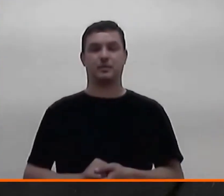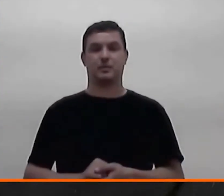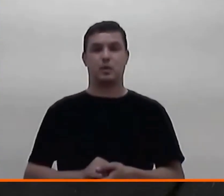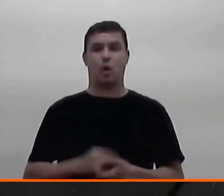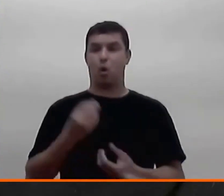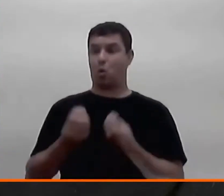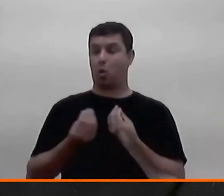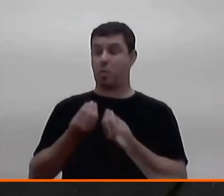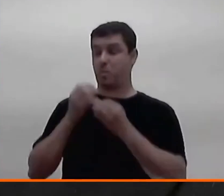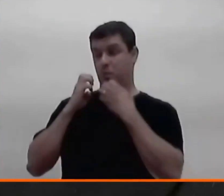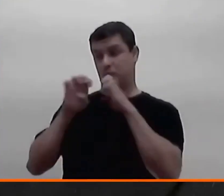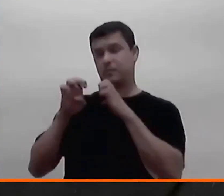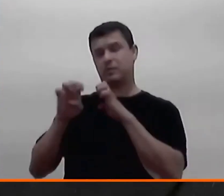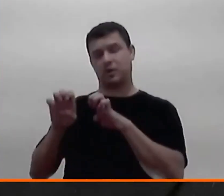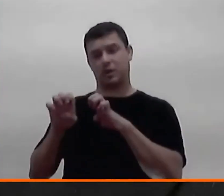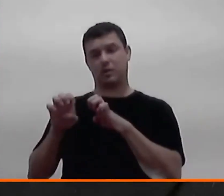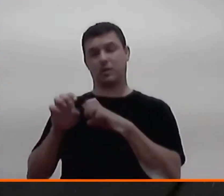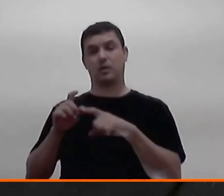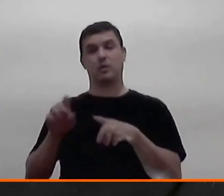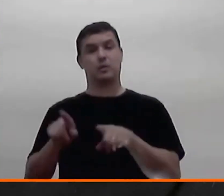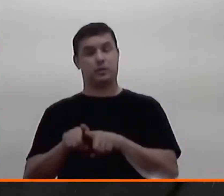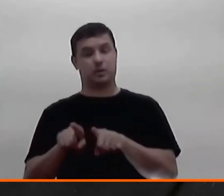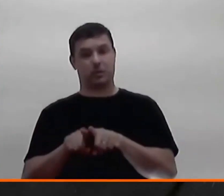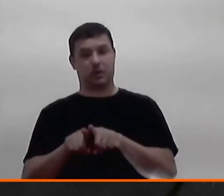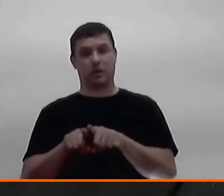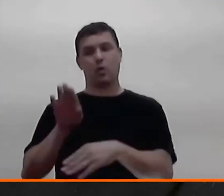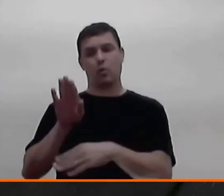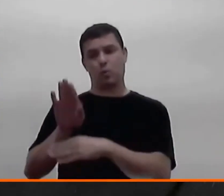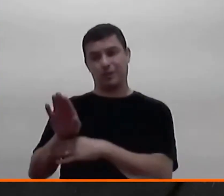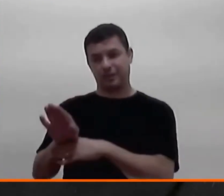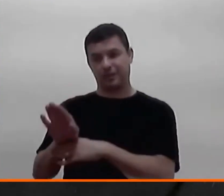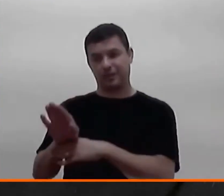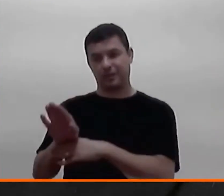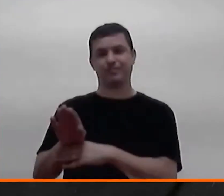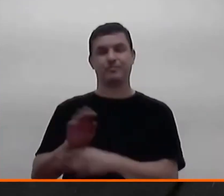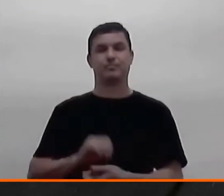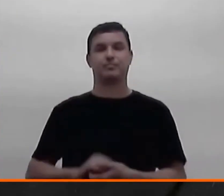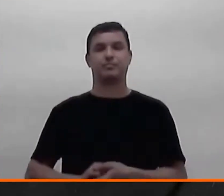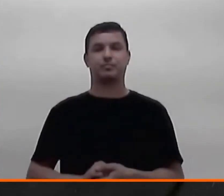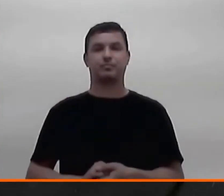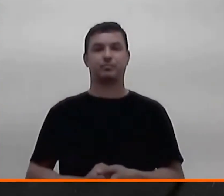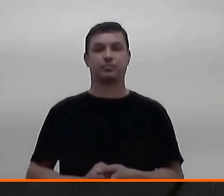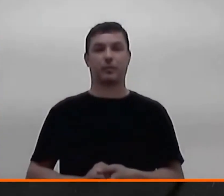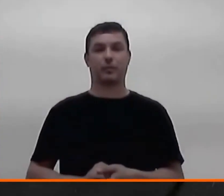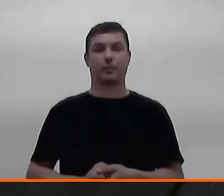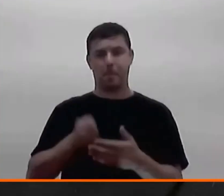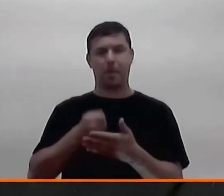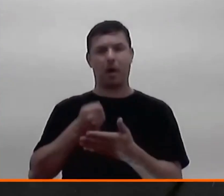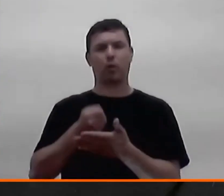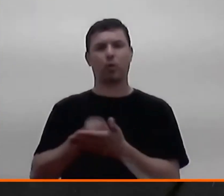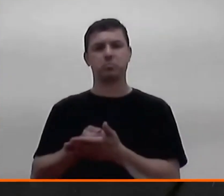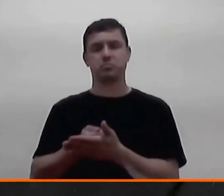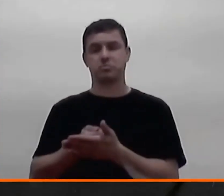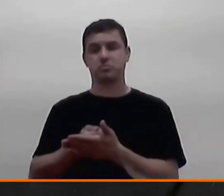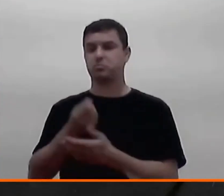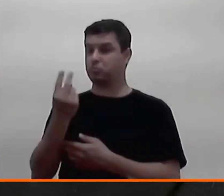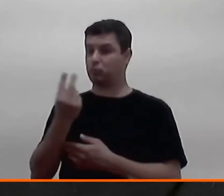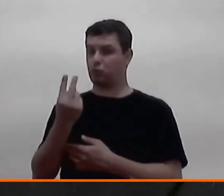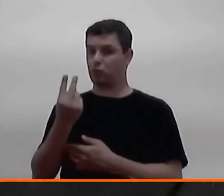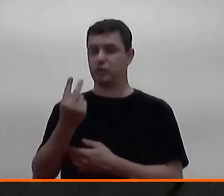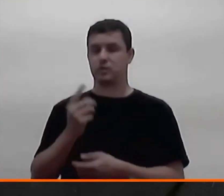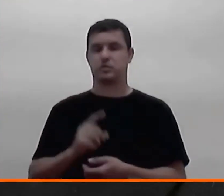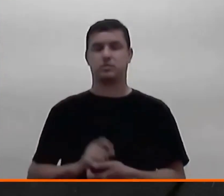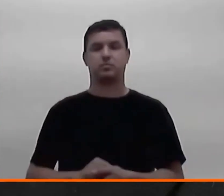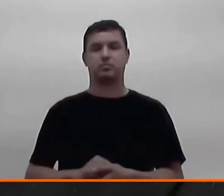Entregou ao hospedeiro 2 denários. 2 denários. Isso significa que